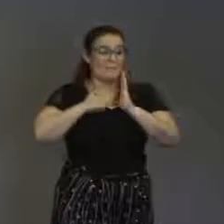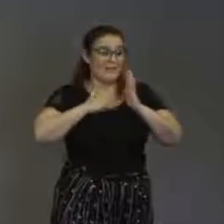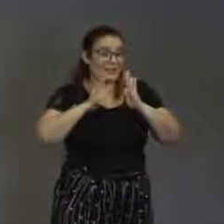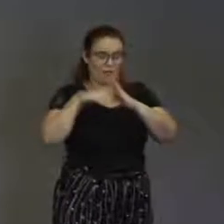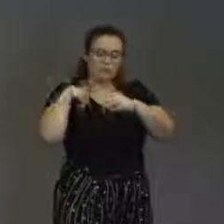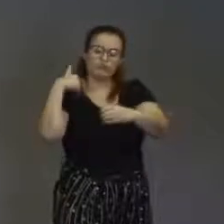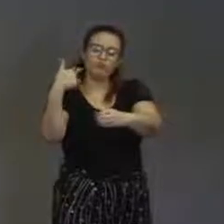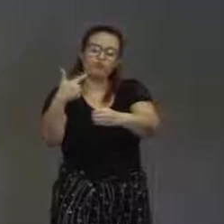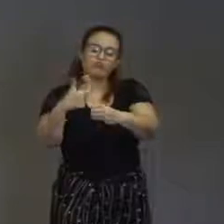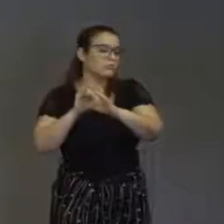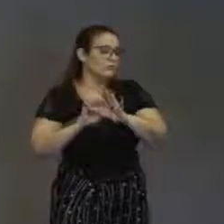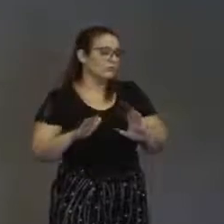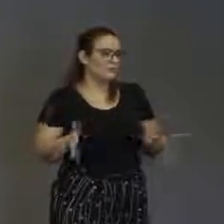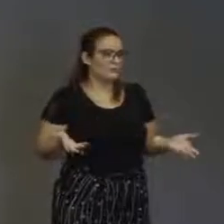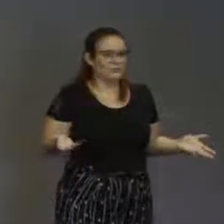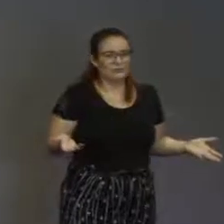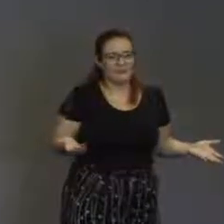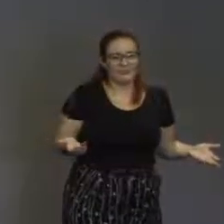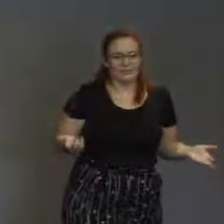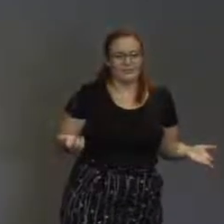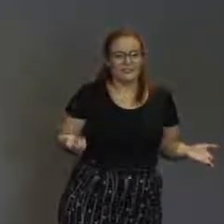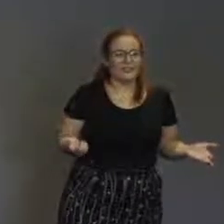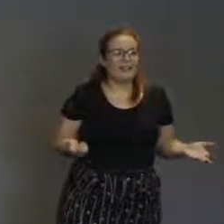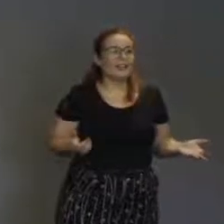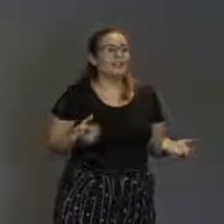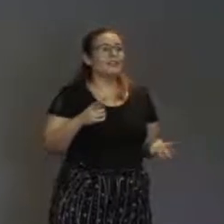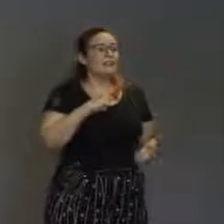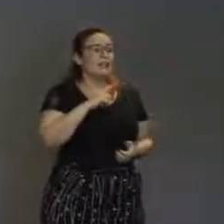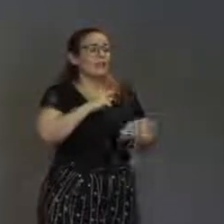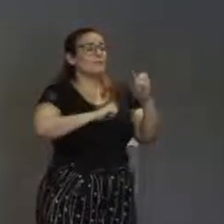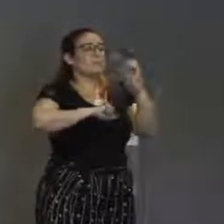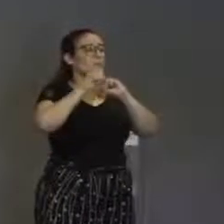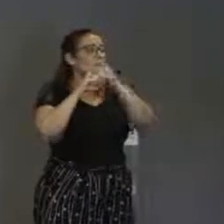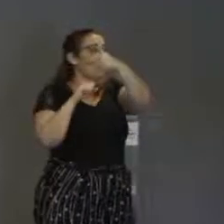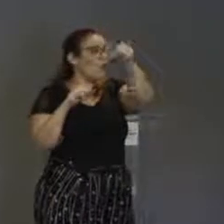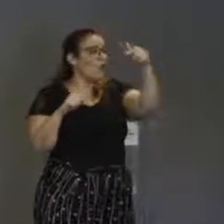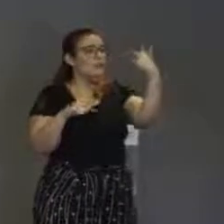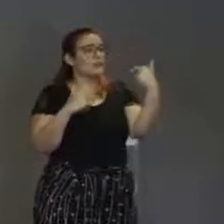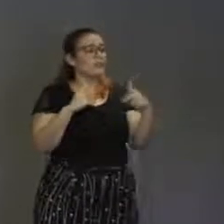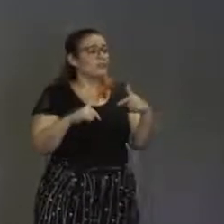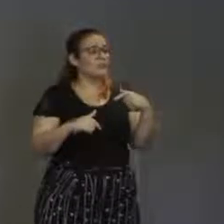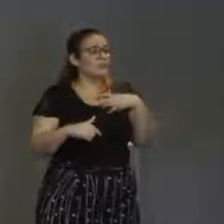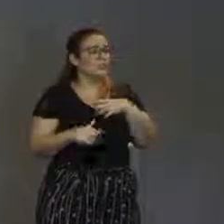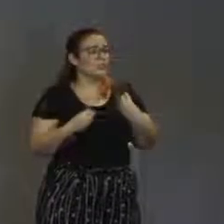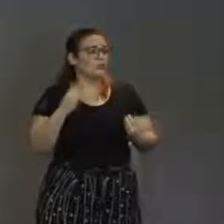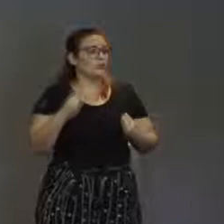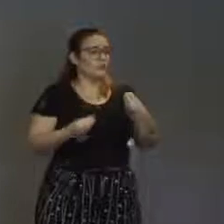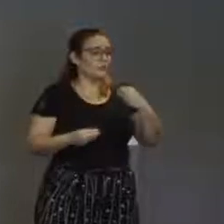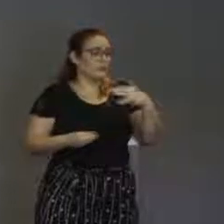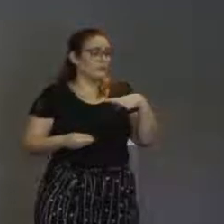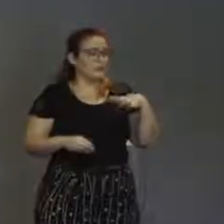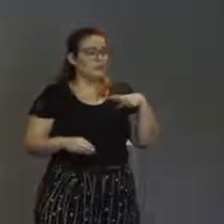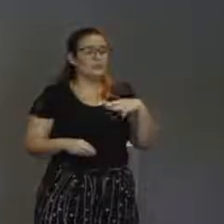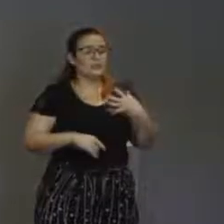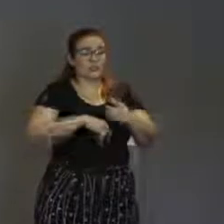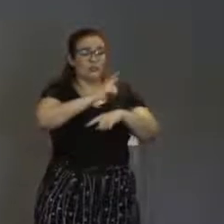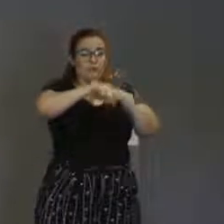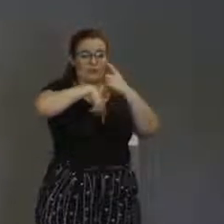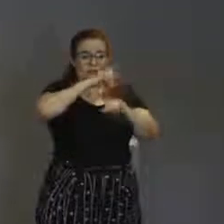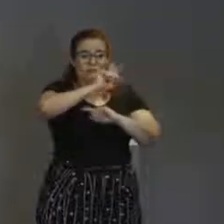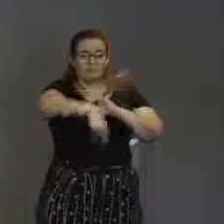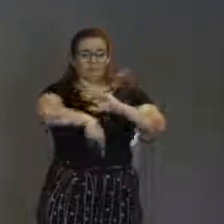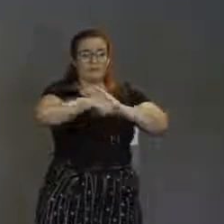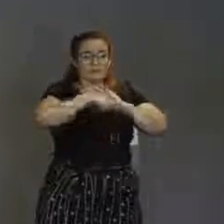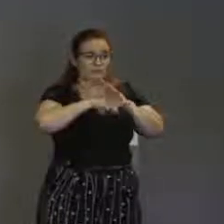eu vou fazer? A Air France, vem todas as outras empresas e trabalham numa outra lógica de construção de cidade a partir da inovação que vem das